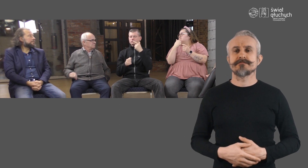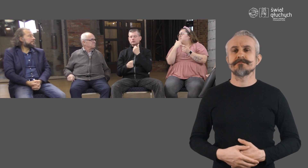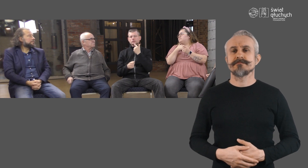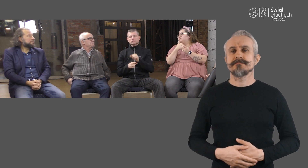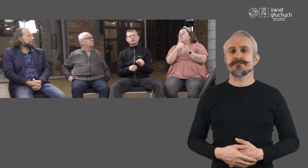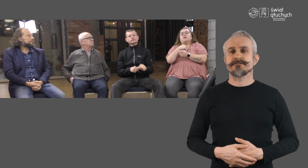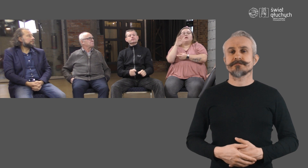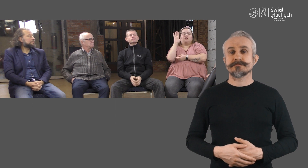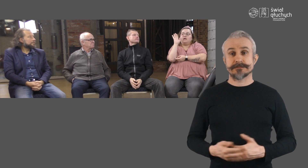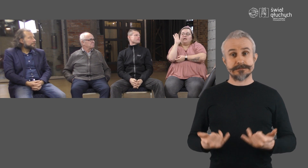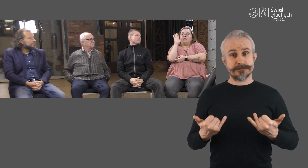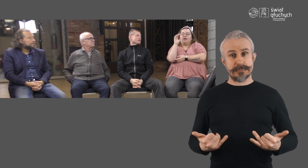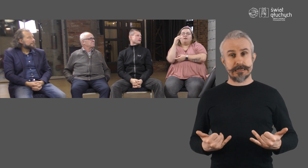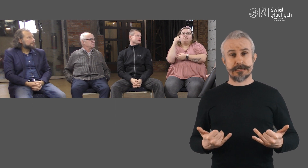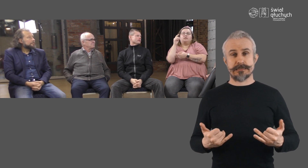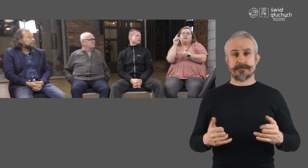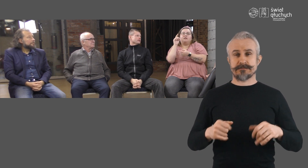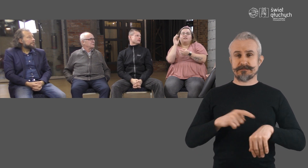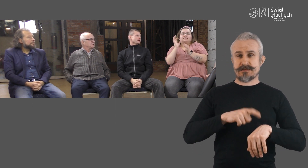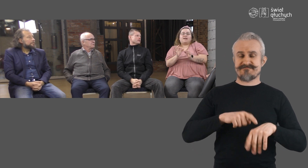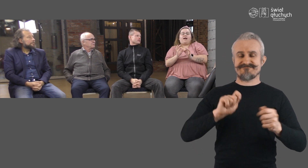W Niemczech chyba są.